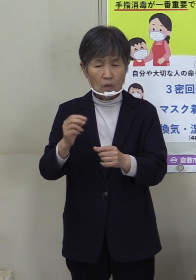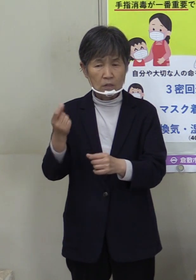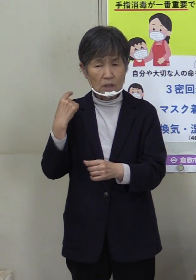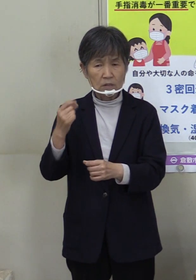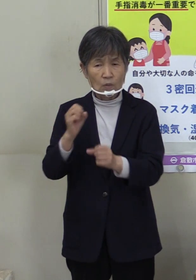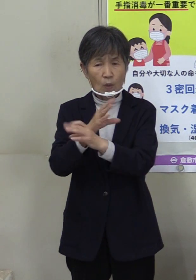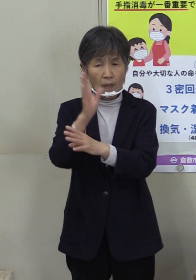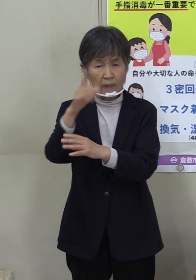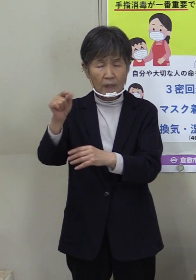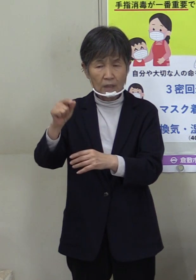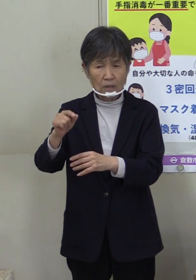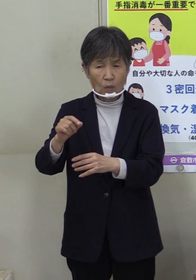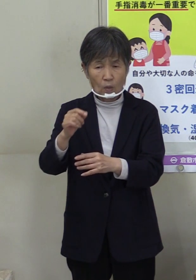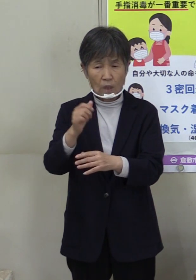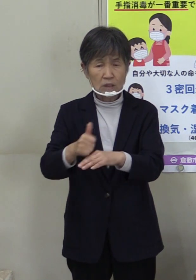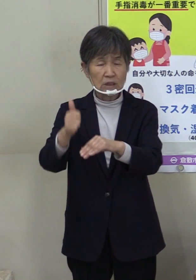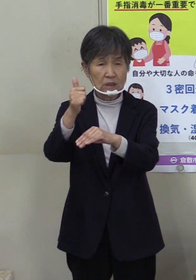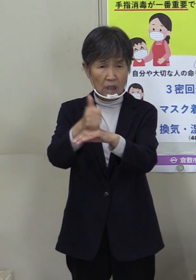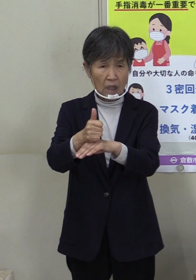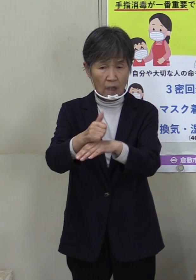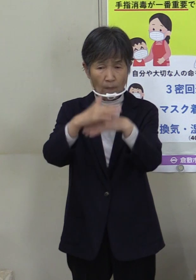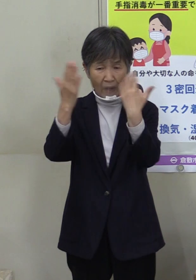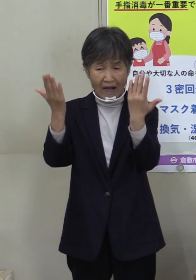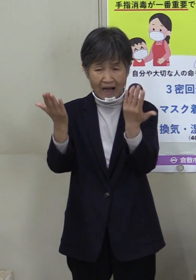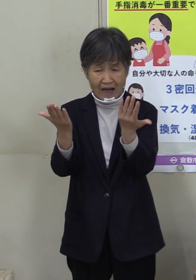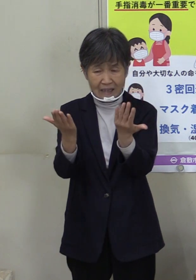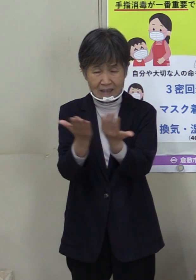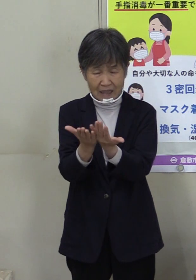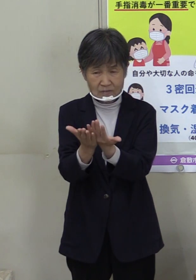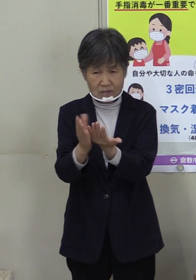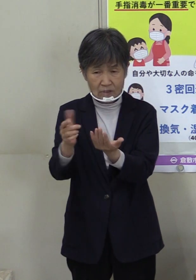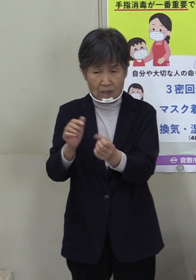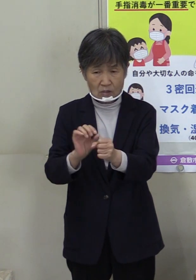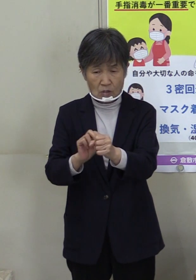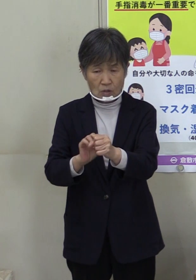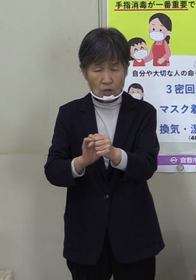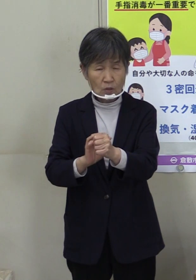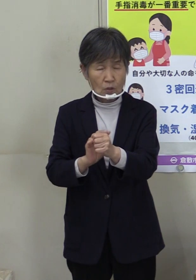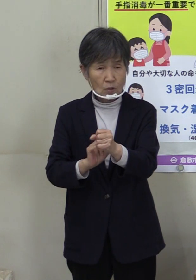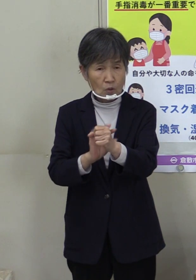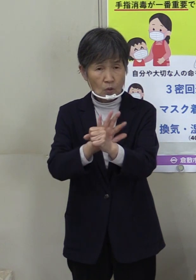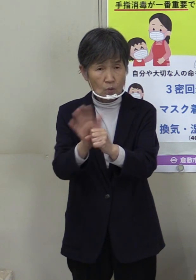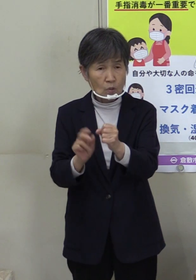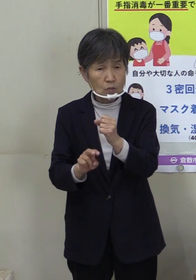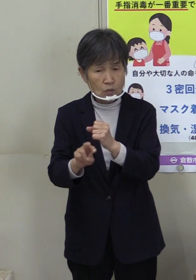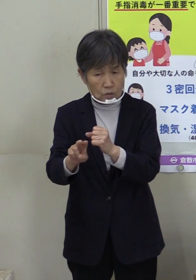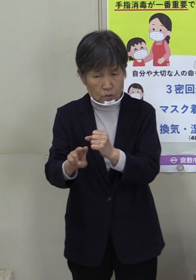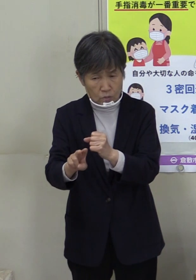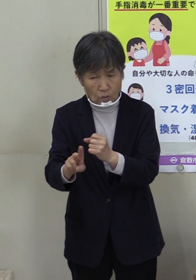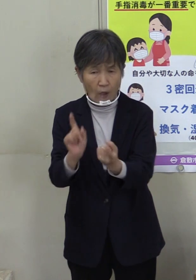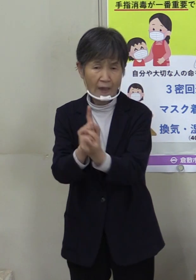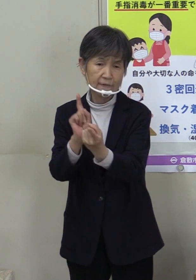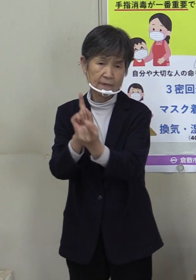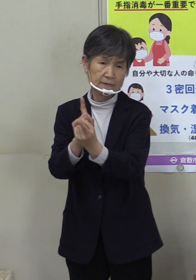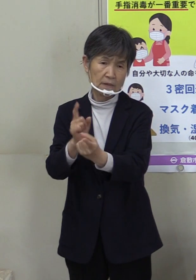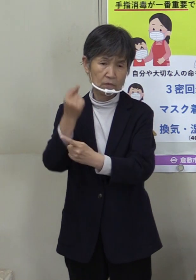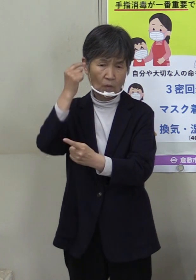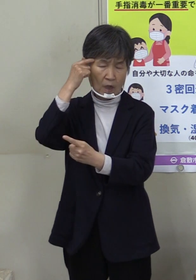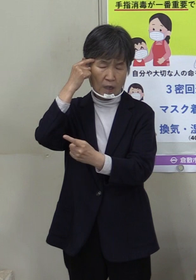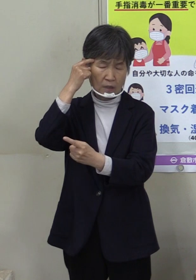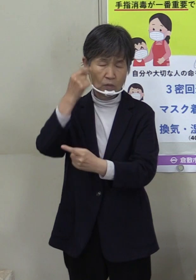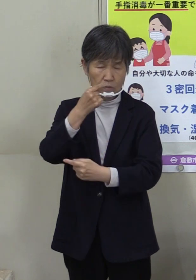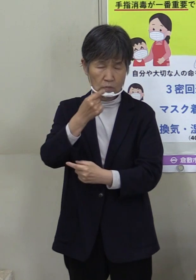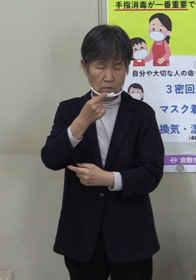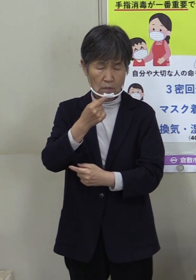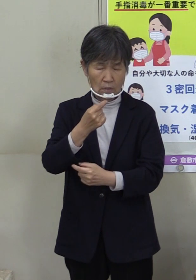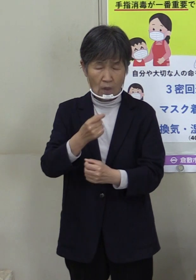事が全く違うウイルスを相手にしていると考えないといけないと言った中で、爆発的な感